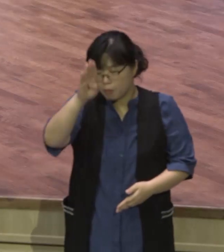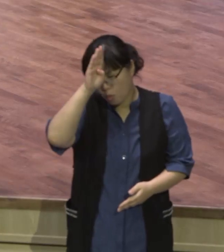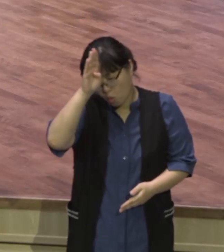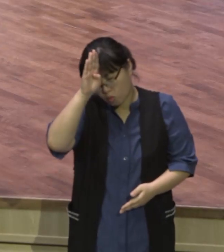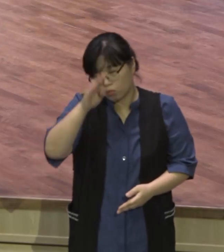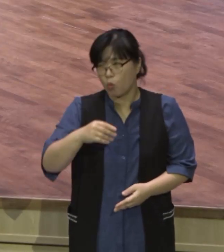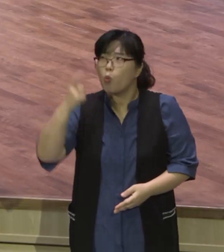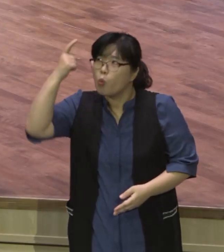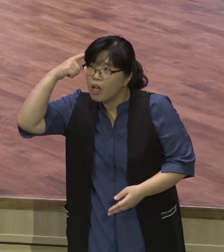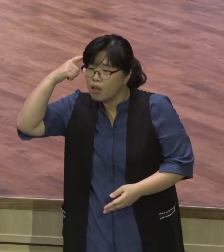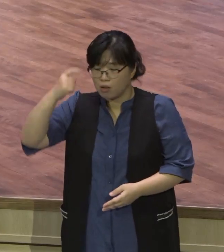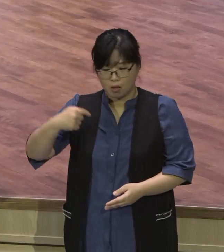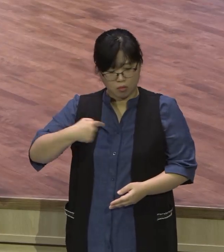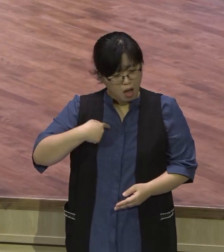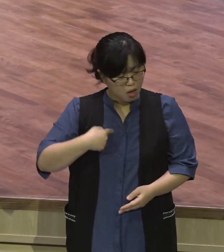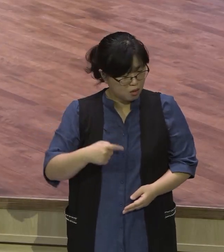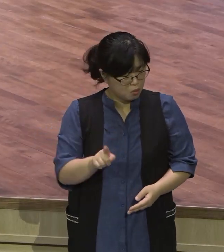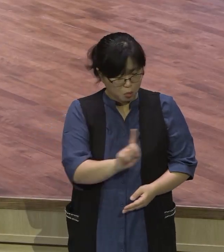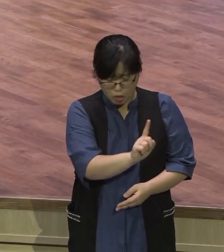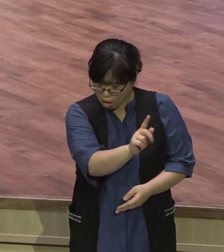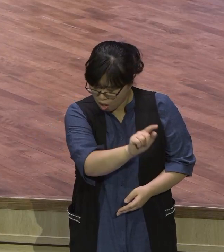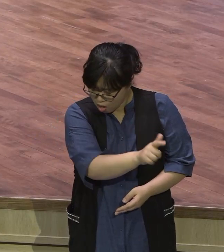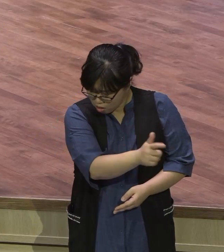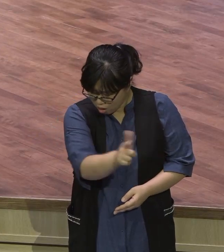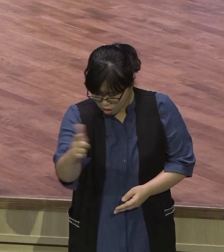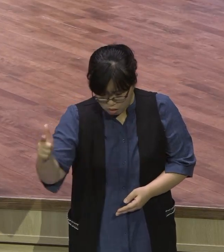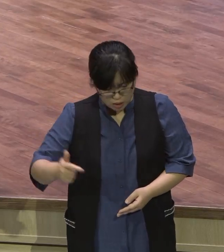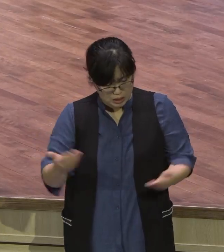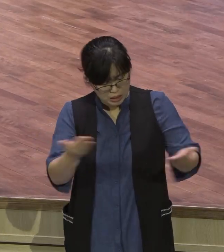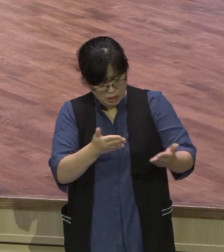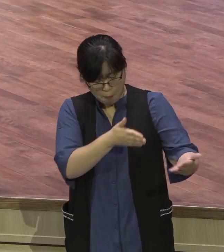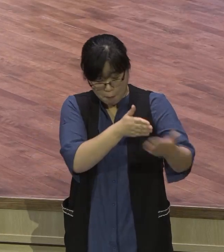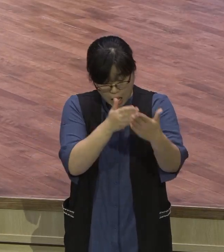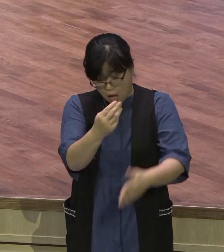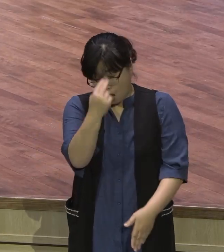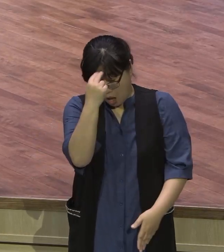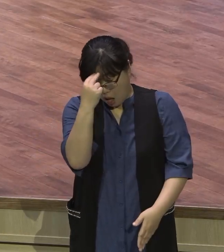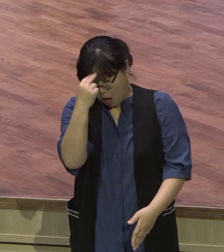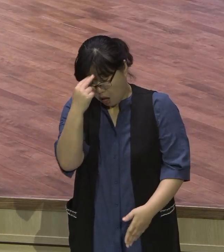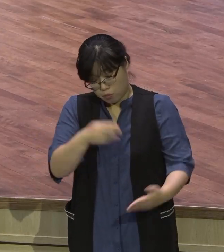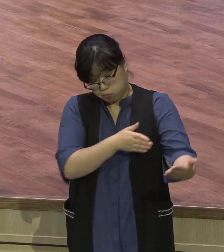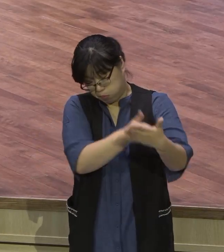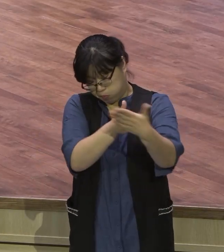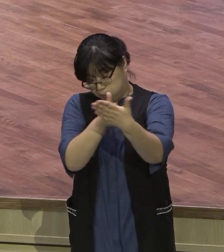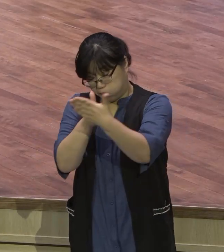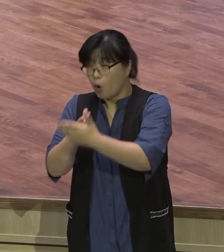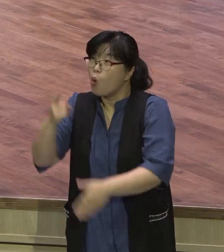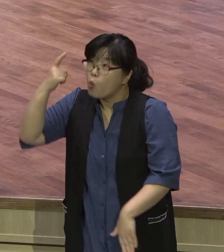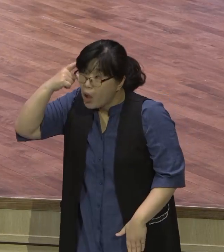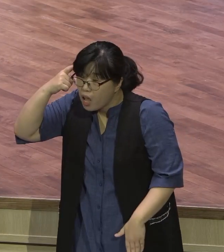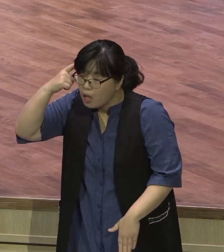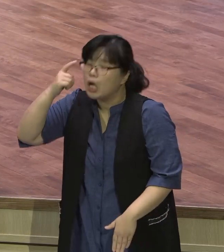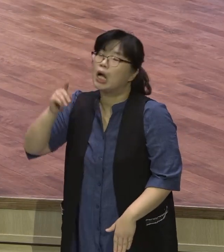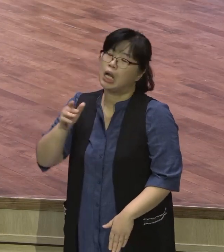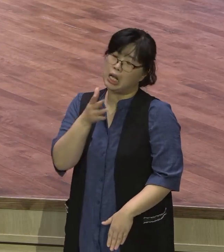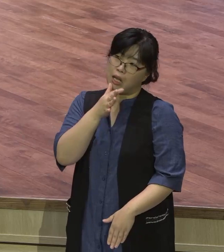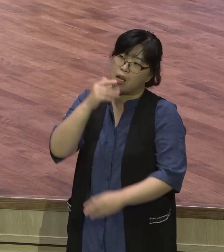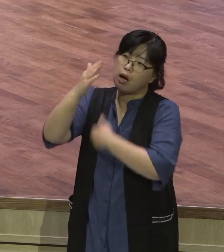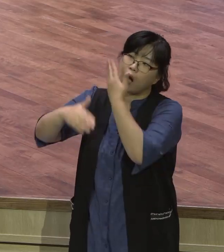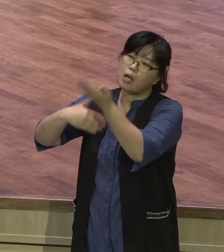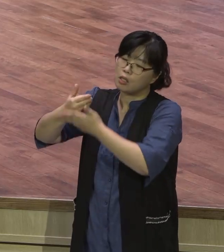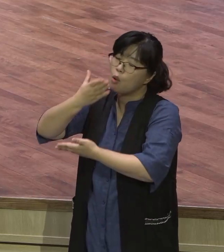이때 하나님이 복을 주시길 원하시는데 내가 복의 그 첫 출발이 뭐라고요 예배라니까 예배 예배 속에